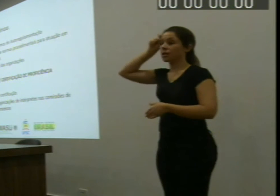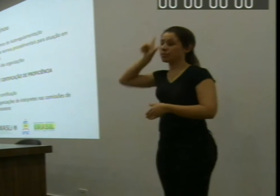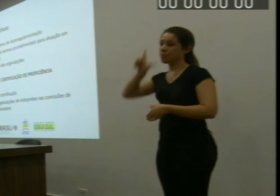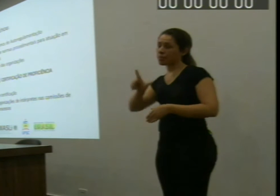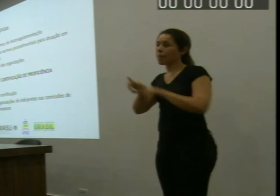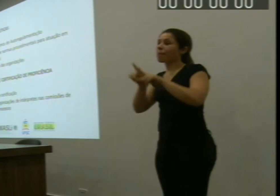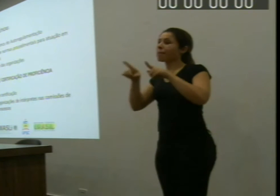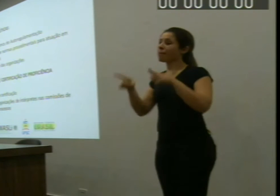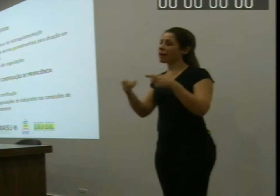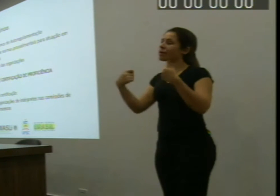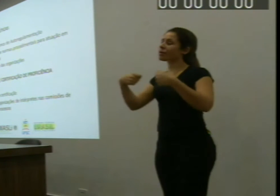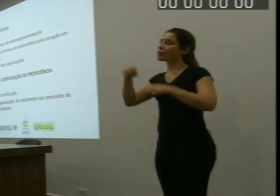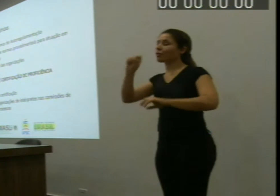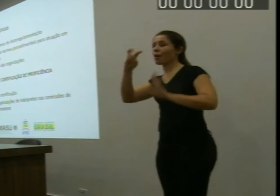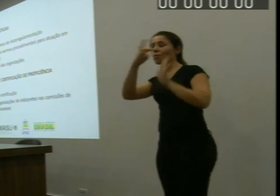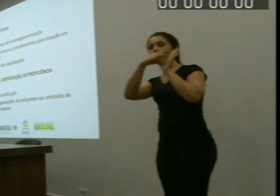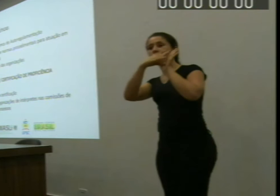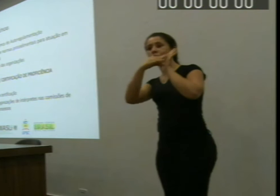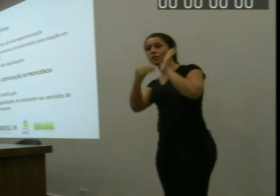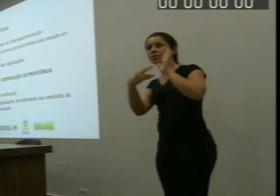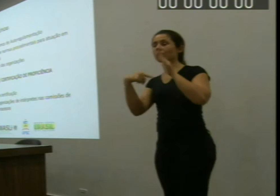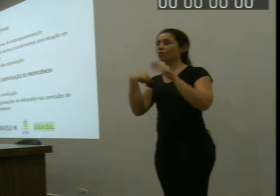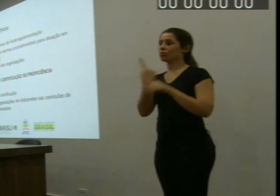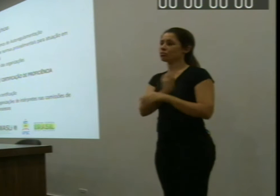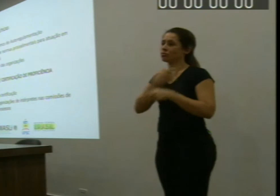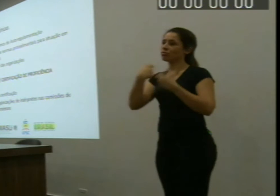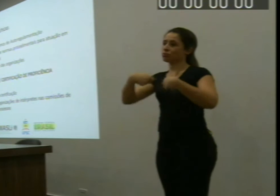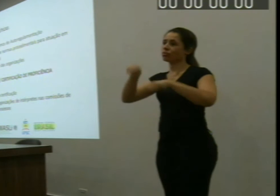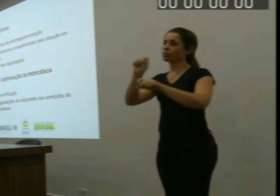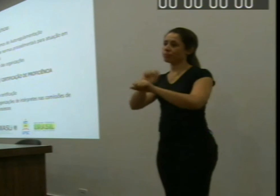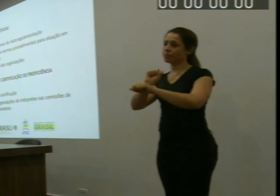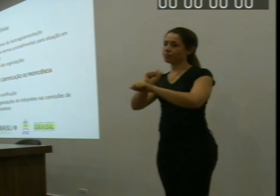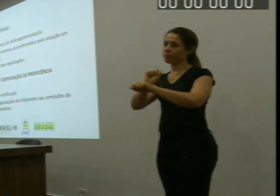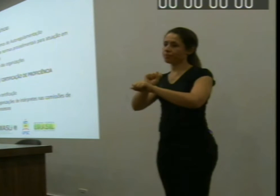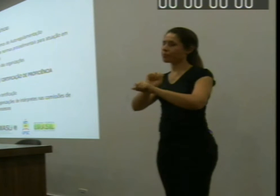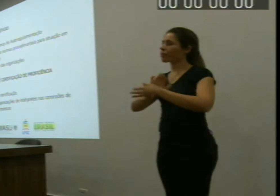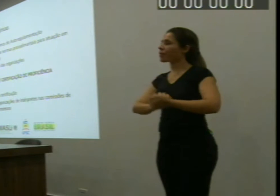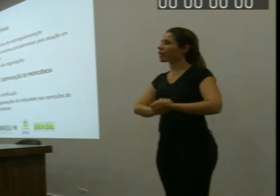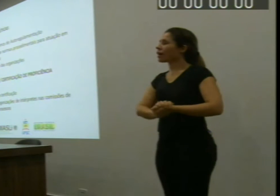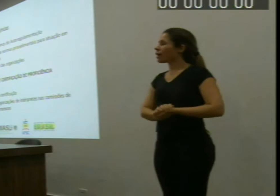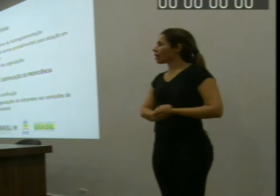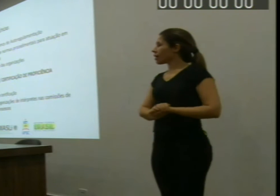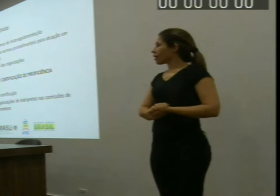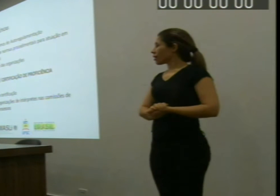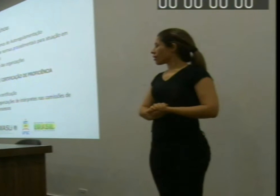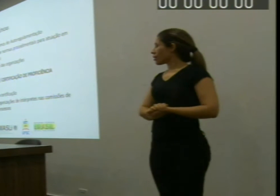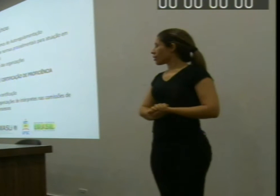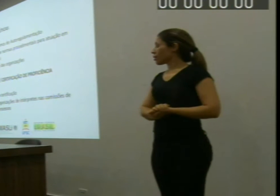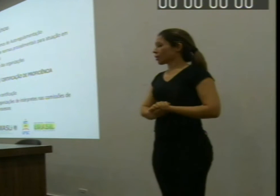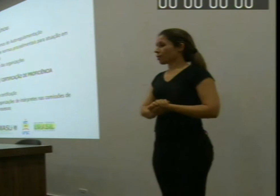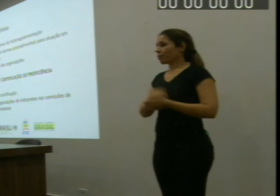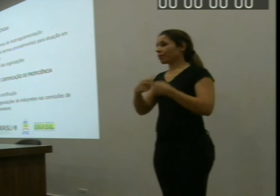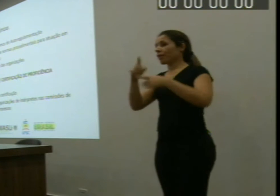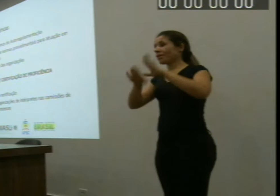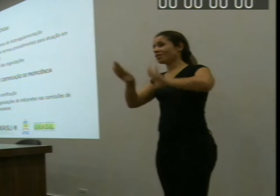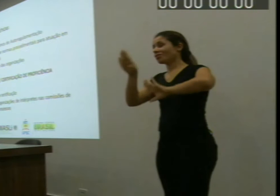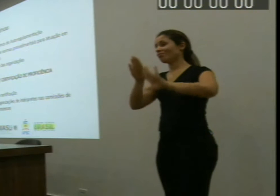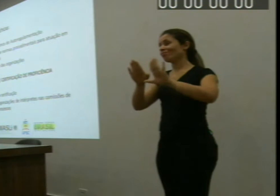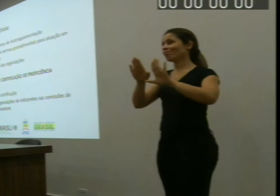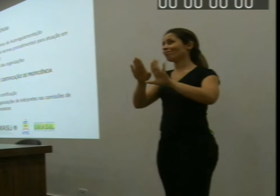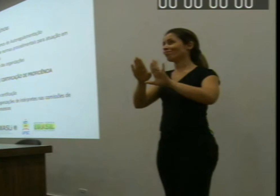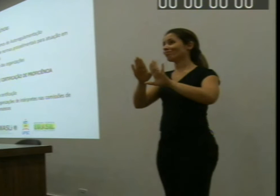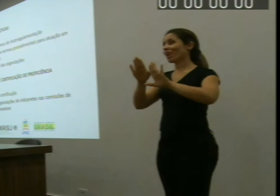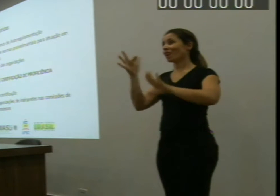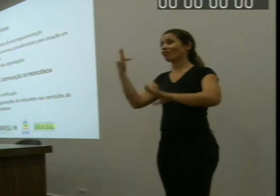que a gente espera que seja da maneira como a gente gostaria que fosse já que a gente não poderia não ter controle sobre o âmbito